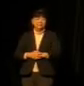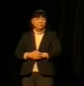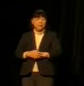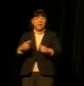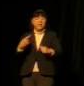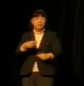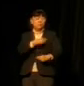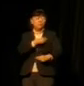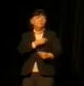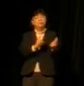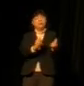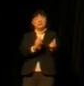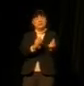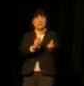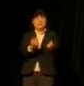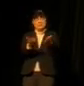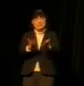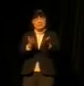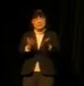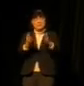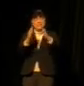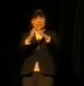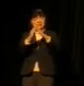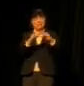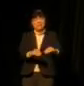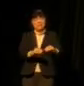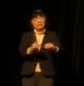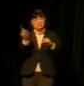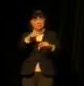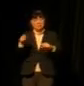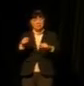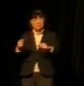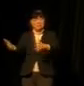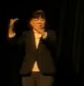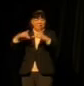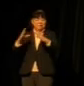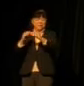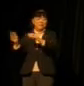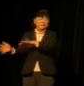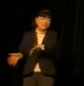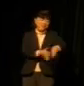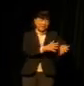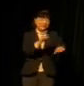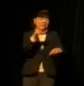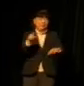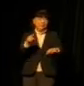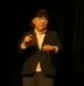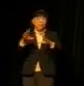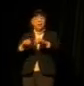同じなんです。地震で家が壊れた人、津波で家が流された人、壊れて住めなくな